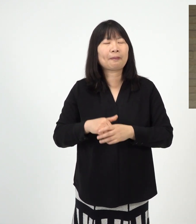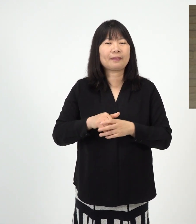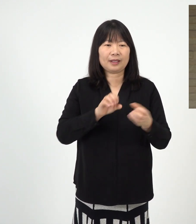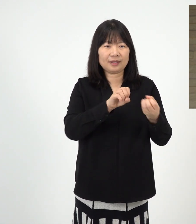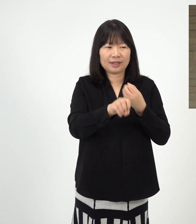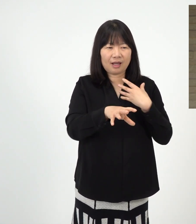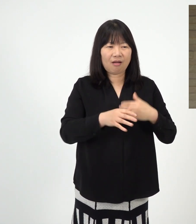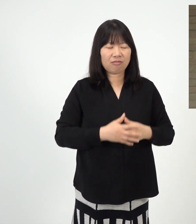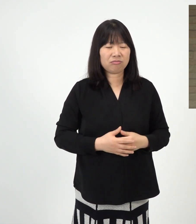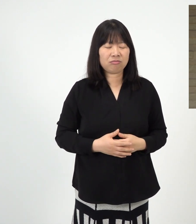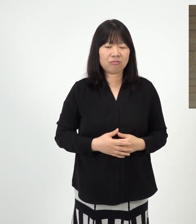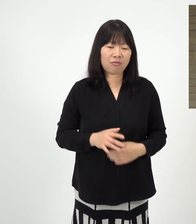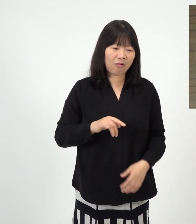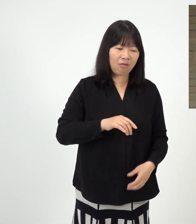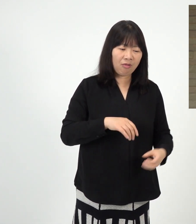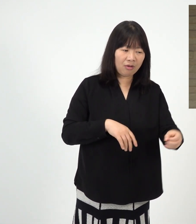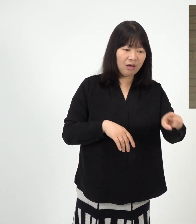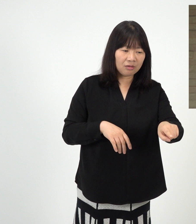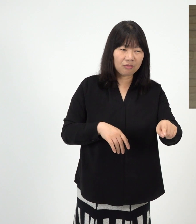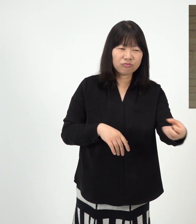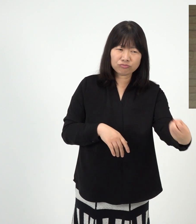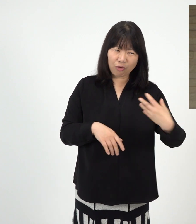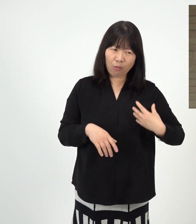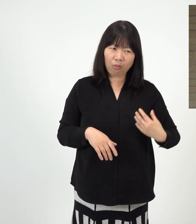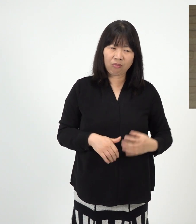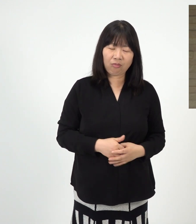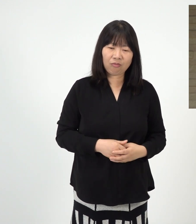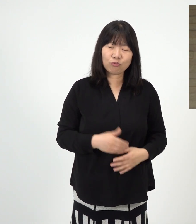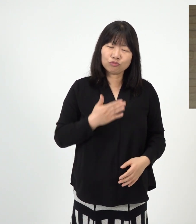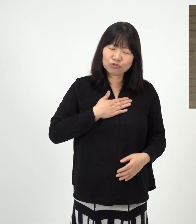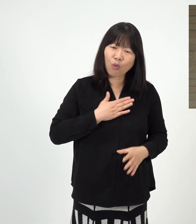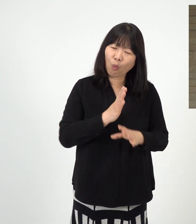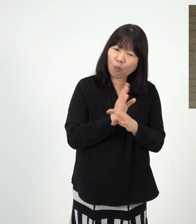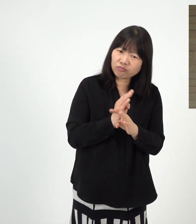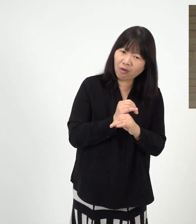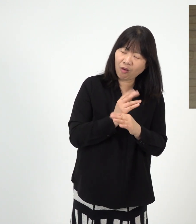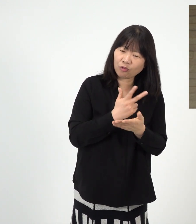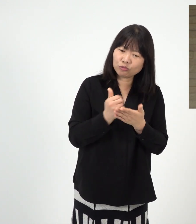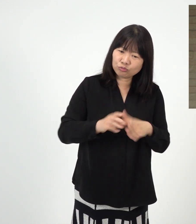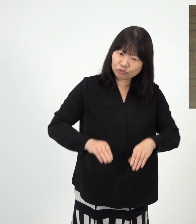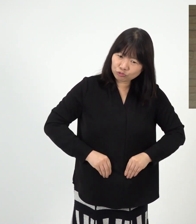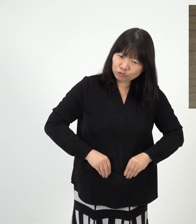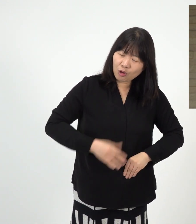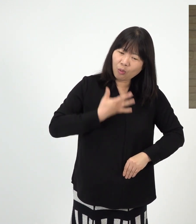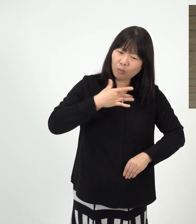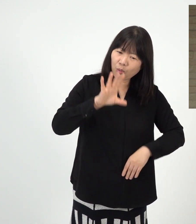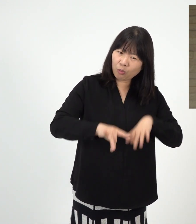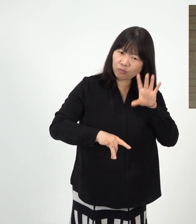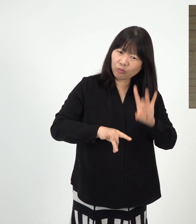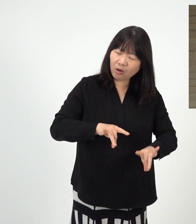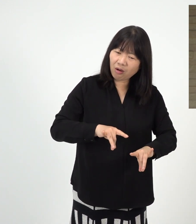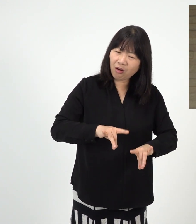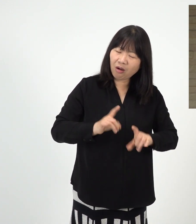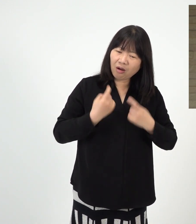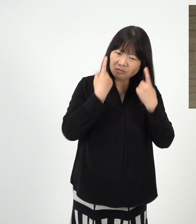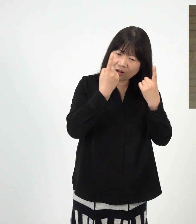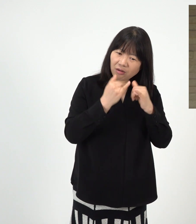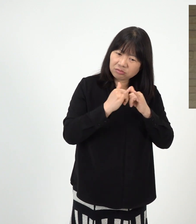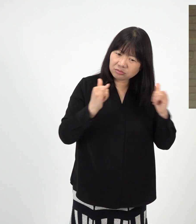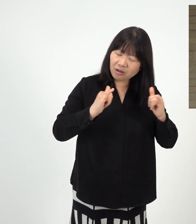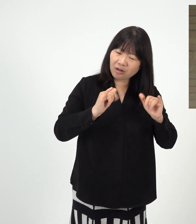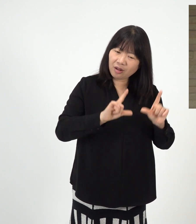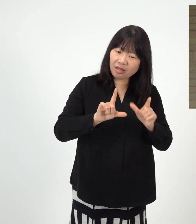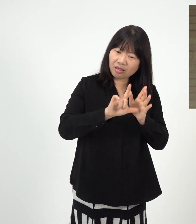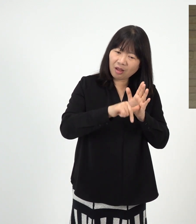대답입니다. 그들도 대답하여 이르되 주여, 우리가 어느 때에 주께서 줄이신 것이나 목마르신 것이나 나그네 되신 것이나